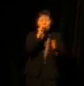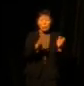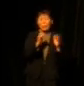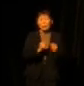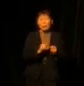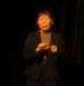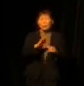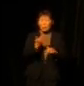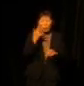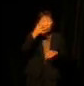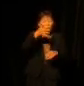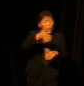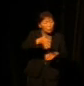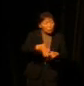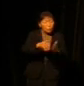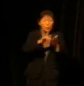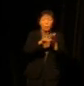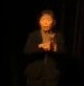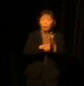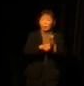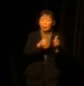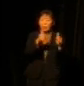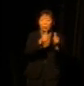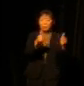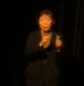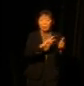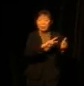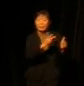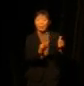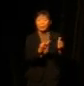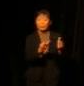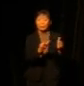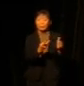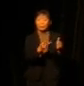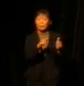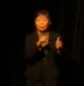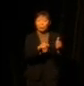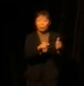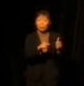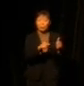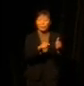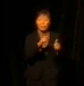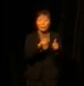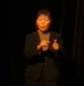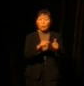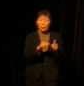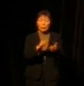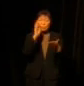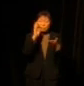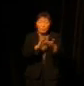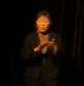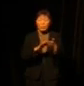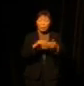になると夕ご飯の支度があるから男の方と変わります。ところが、ね、その時にね、伝達事項っていうかね、引き継ぎがきちんとな